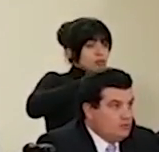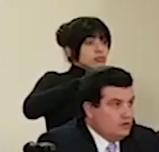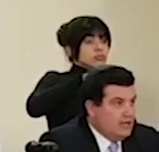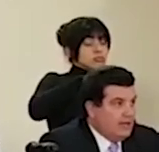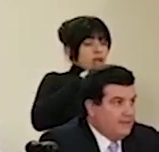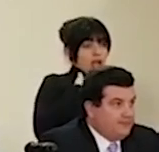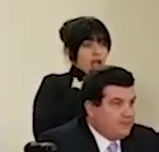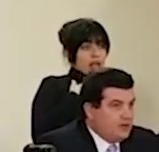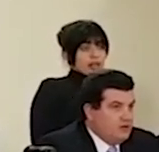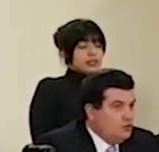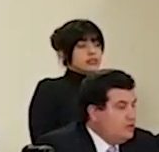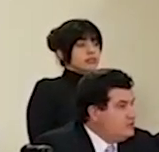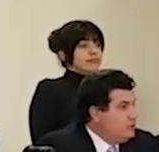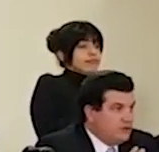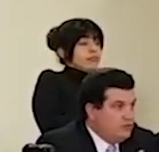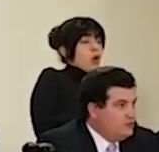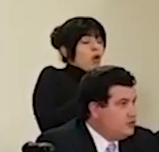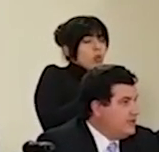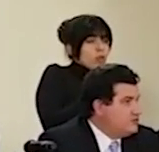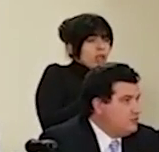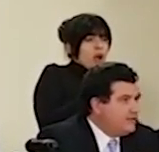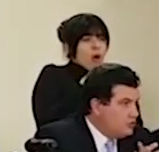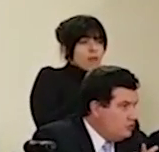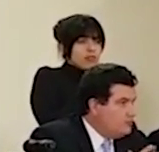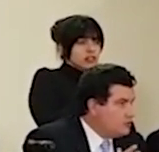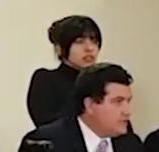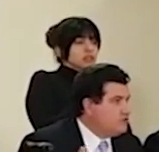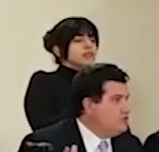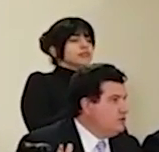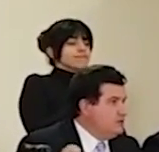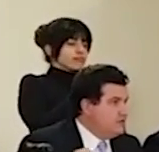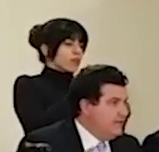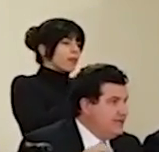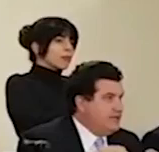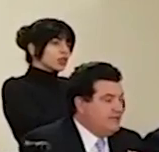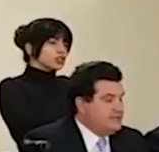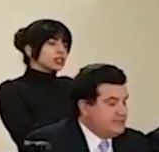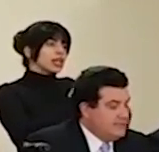tienen una duda sobre cómo funciona esto, viene todo un proceso